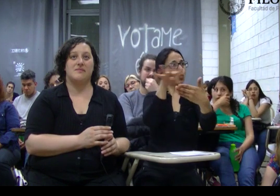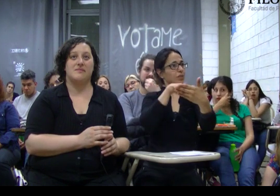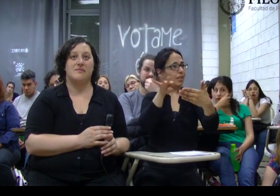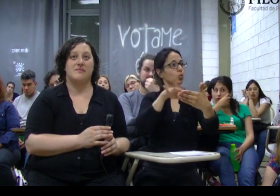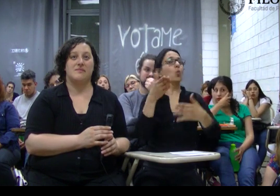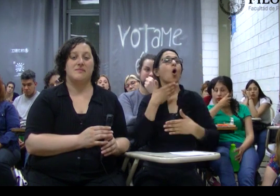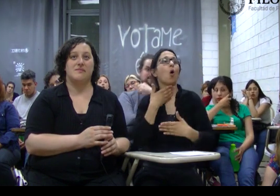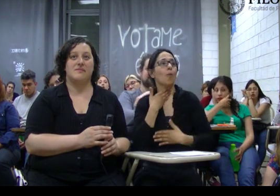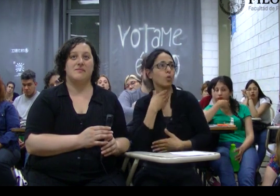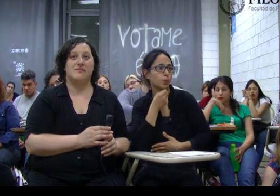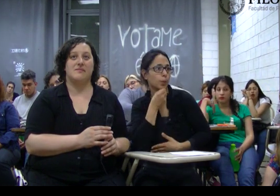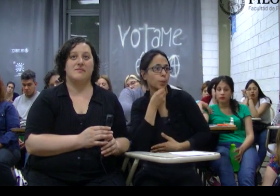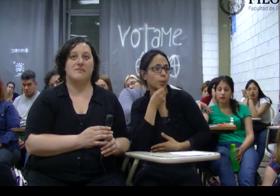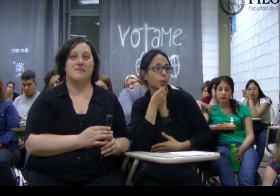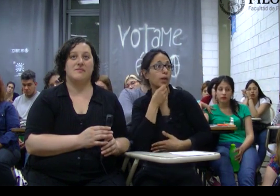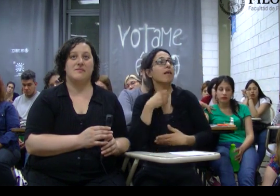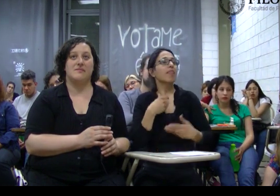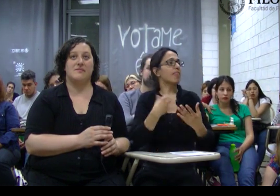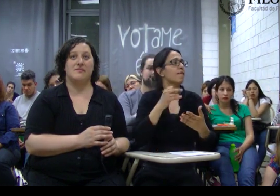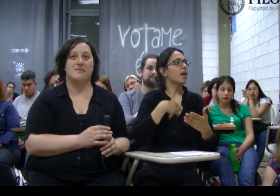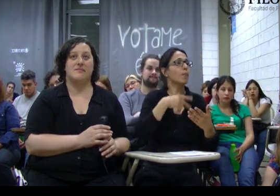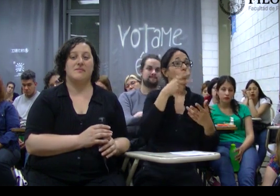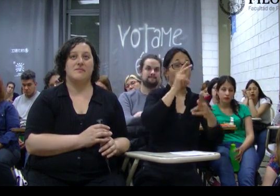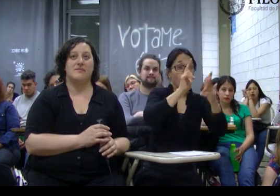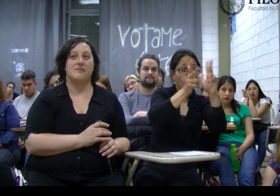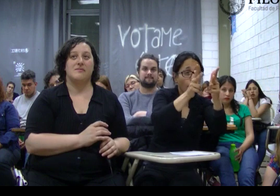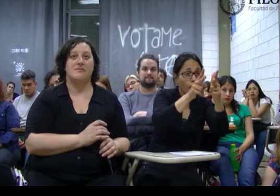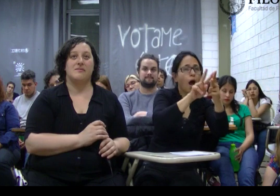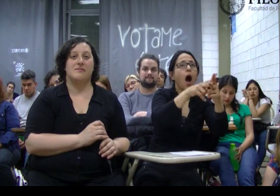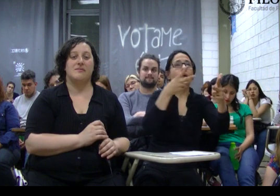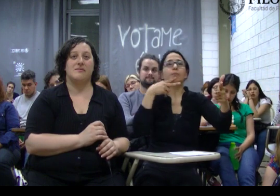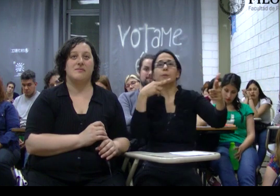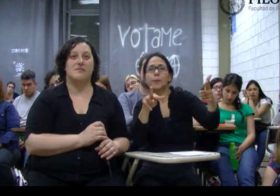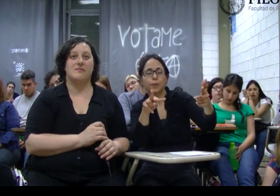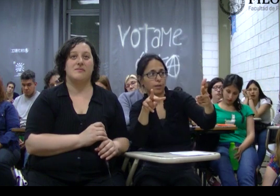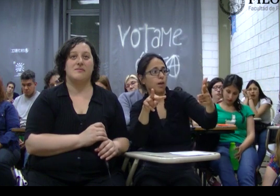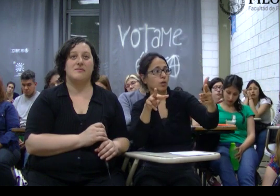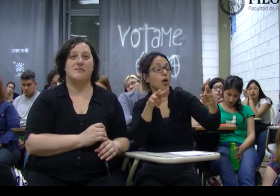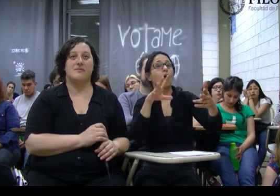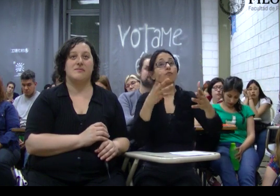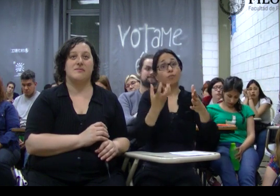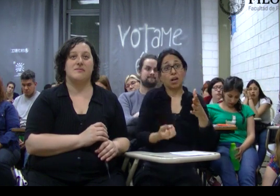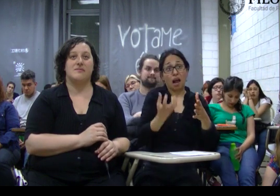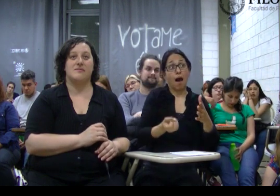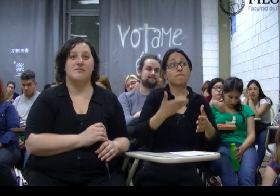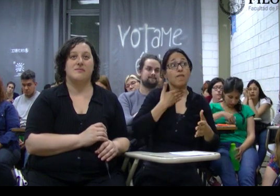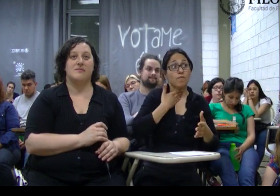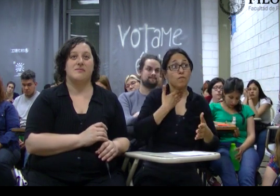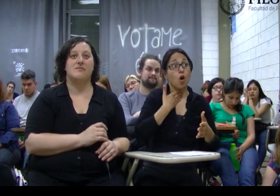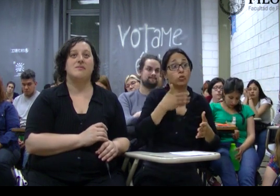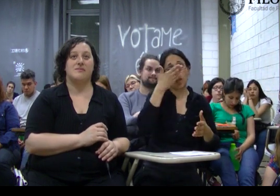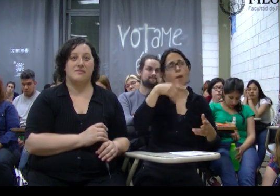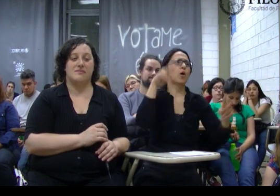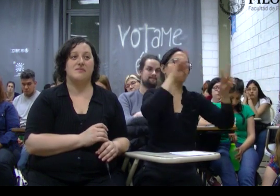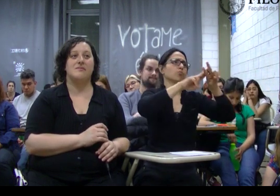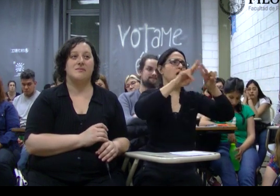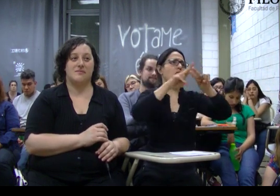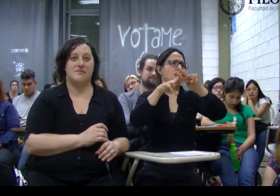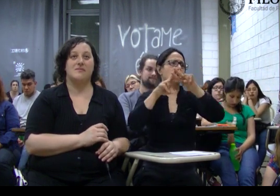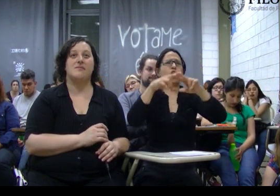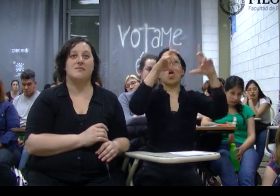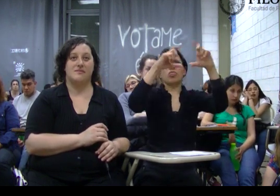o sea que hay que traducir todo de la lengua de señas al español, se graban las voces y se edita todo con